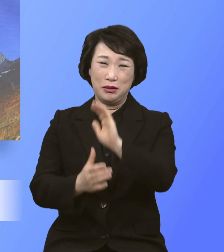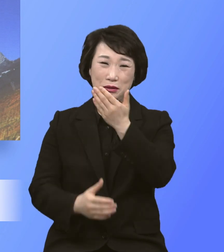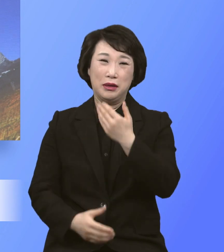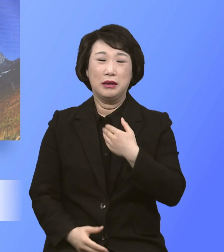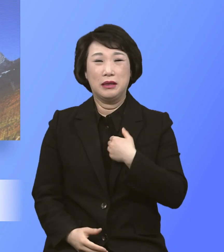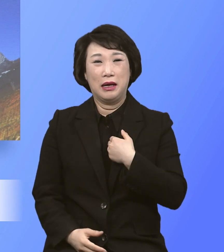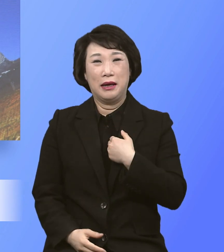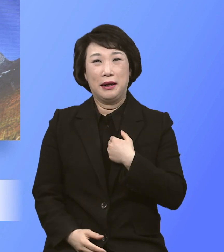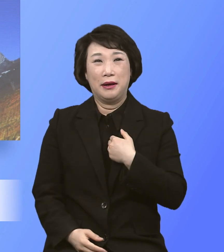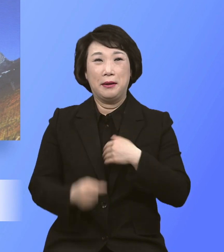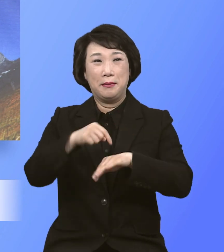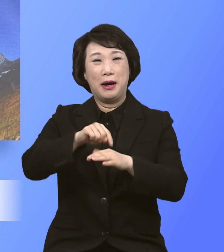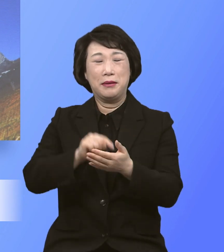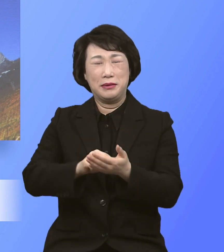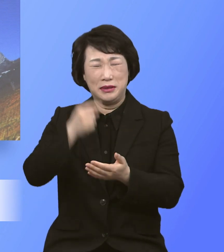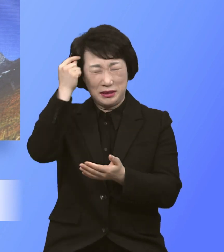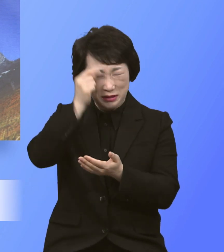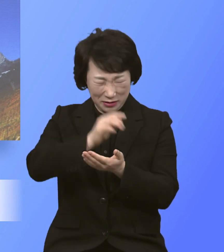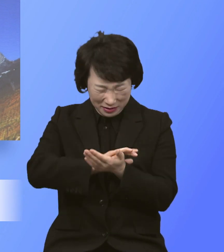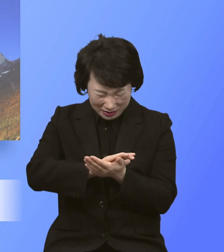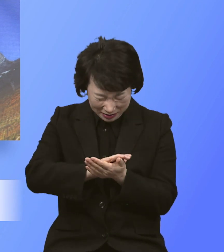아주 속이 시원할